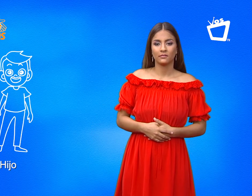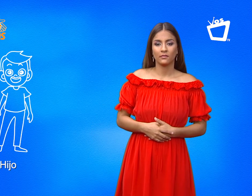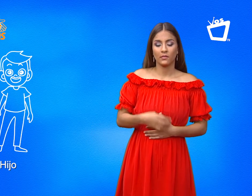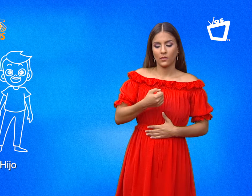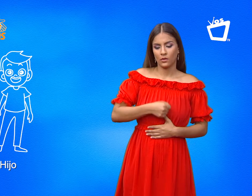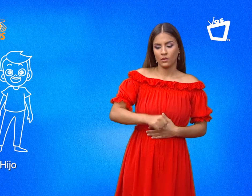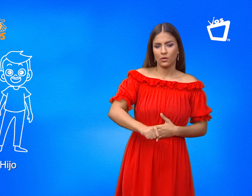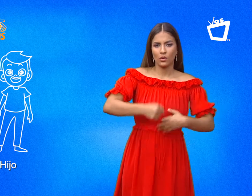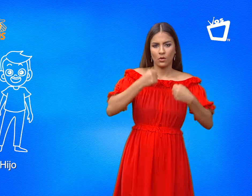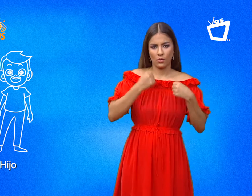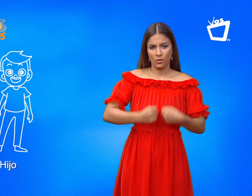hijo